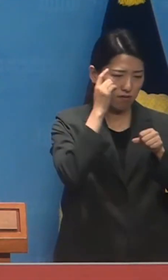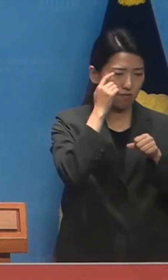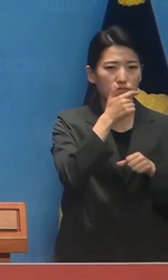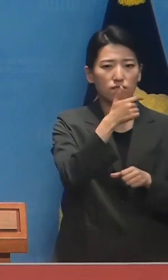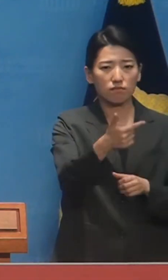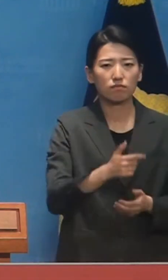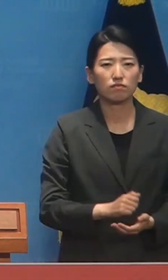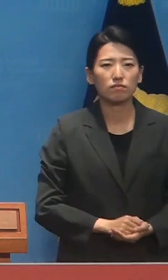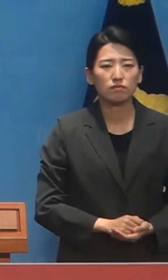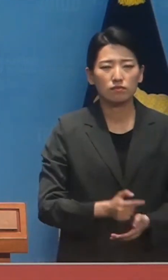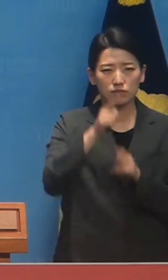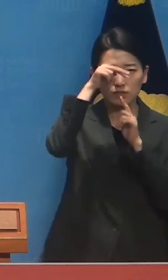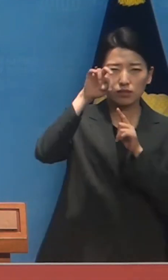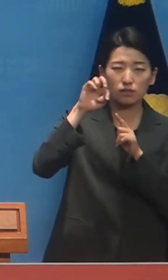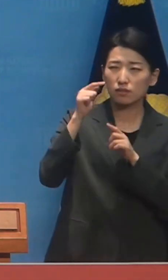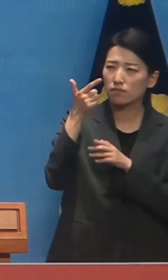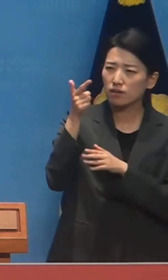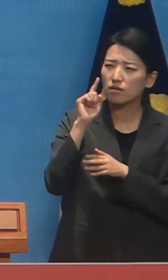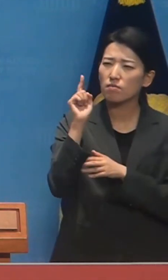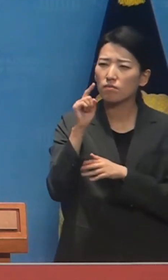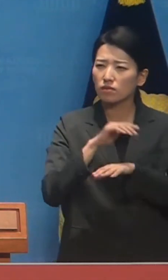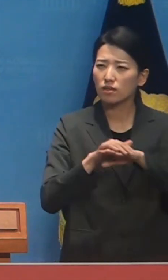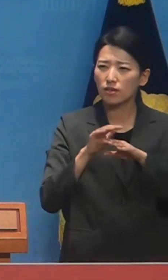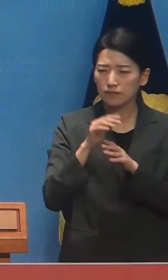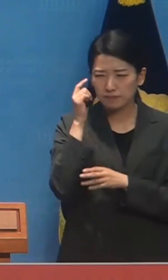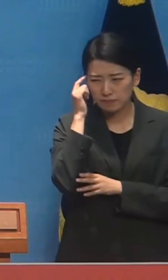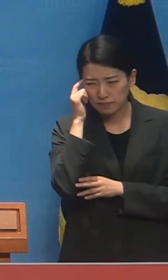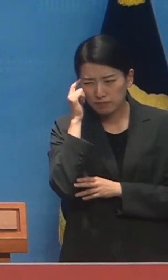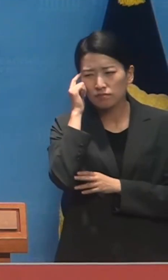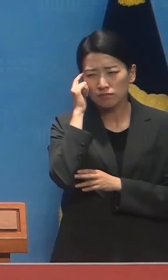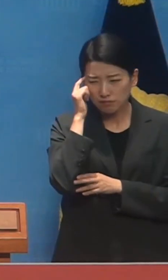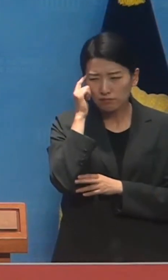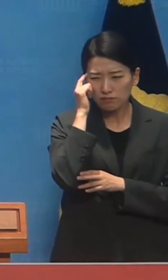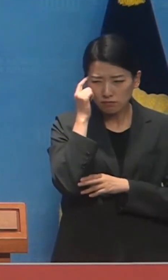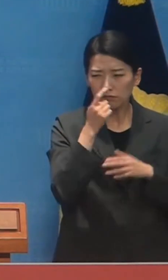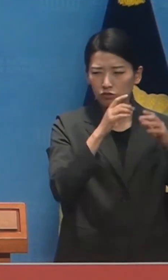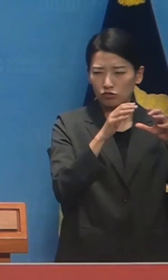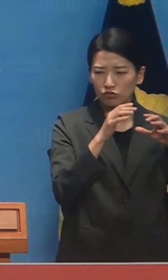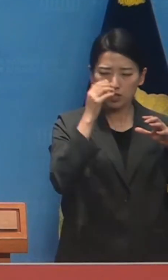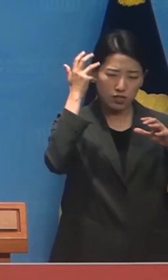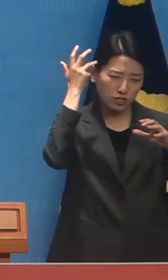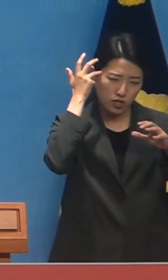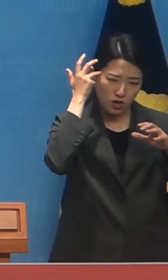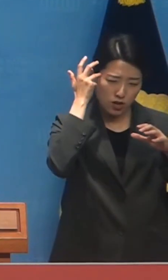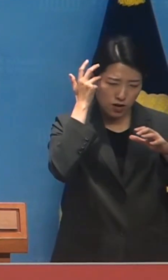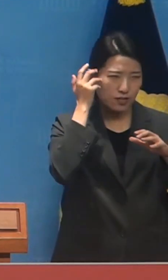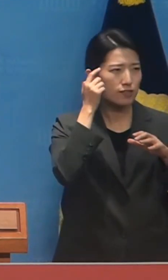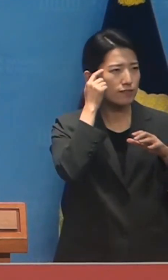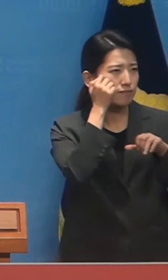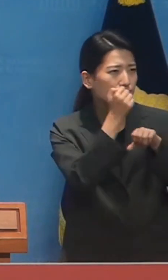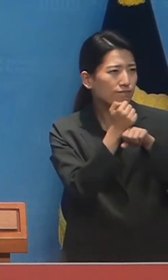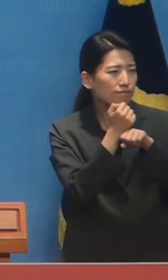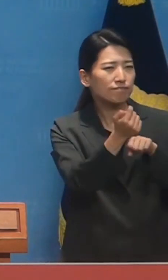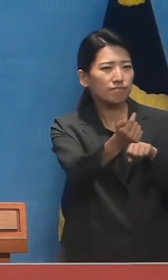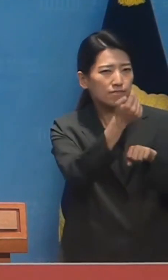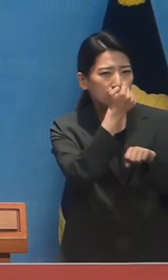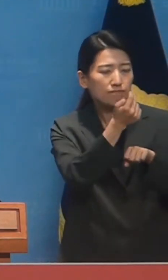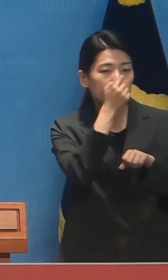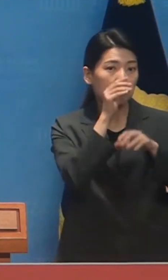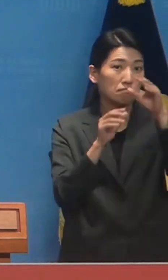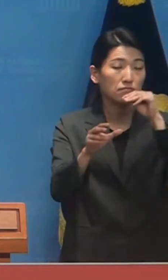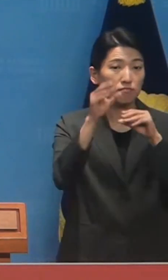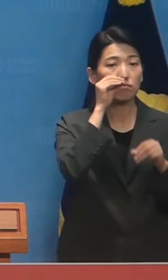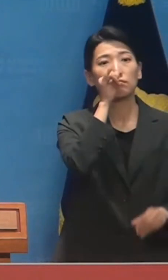문함 이승만을 연구하며 국가의 미래를 향한 정치 철학을 배양했다고 합니다. 김문수 후보의